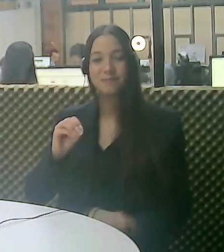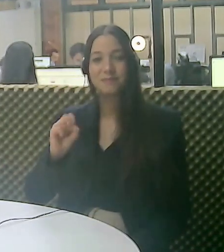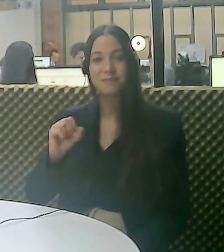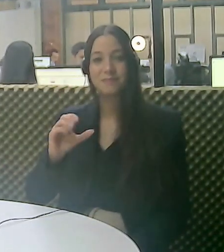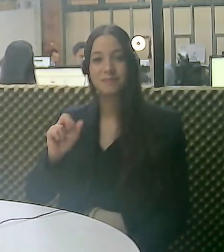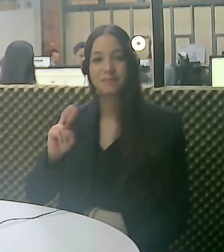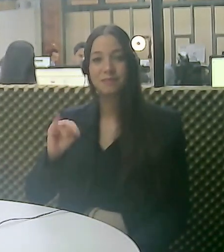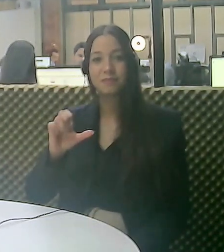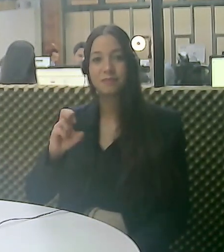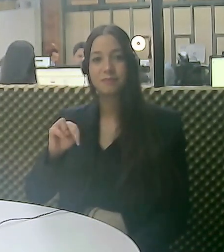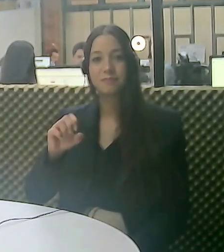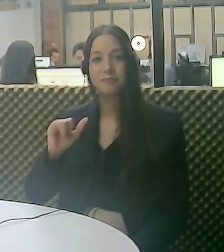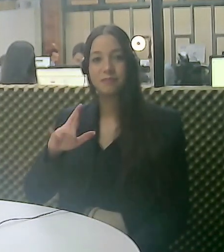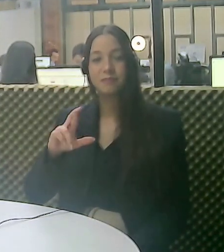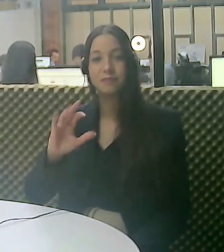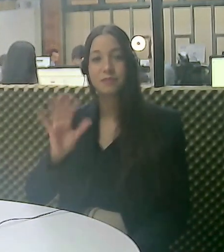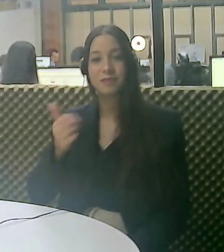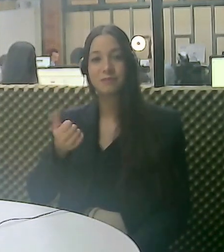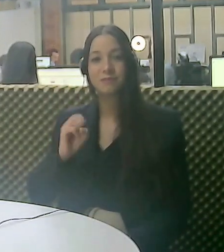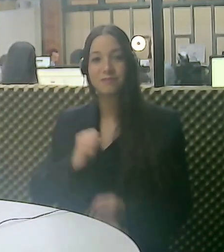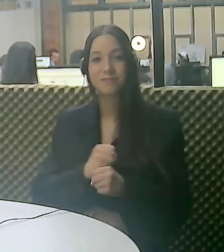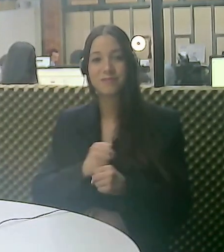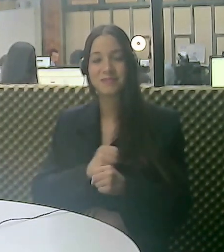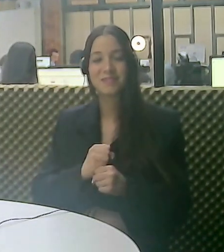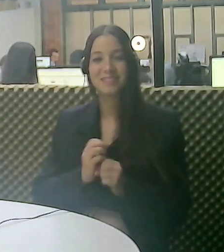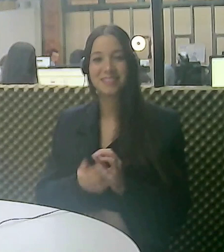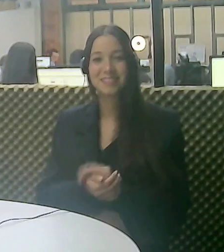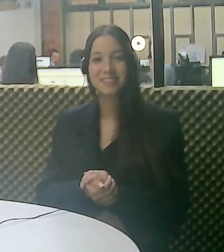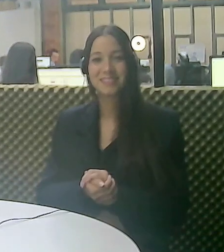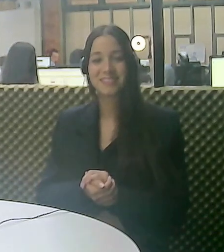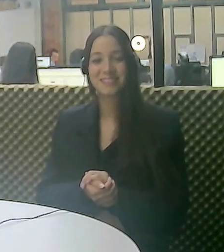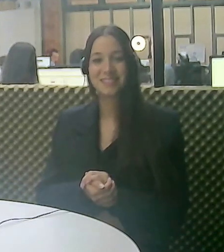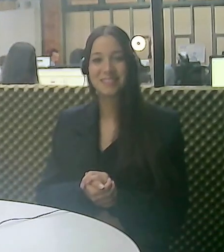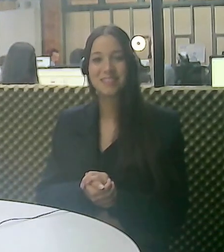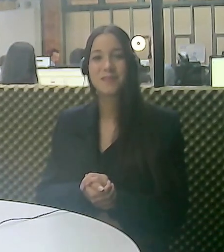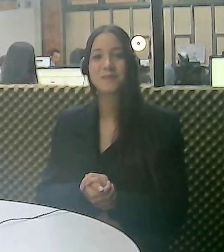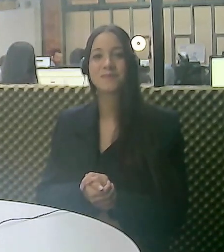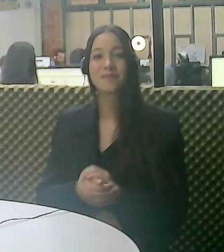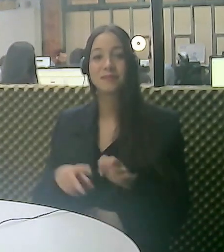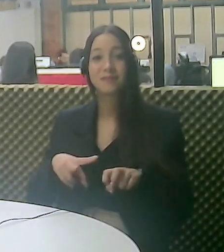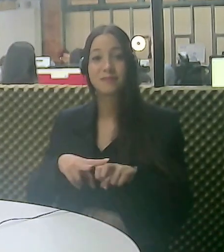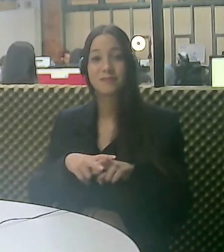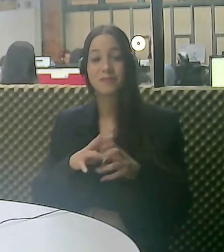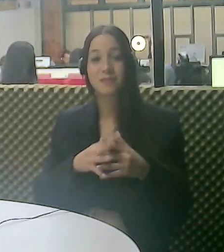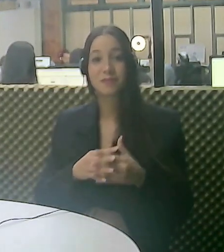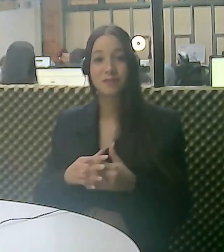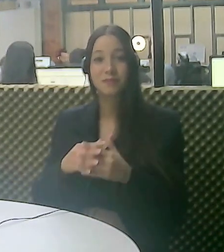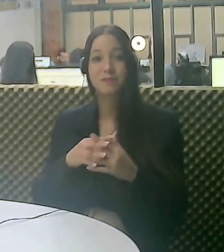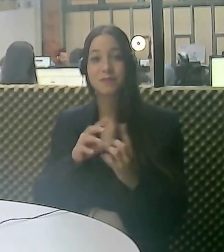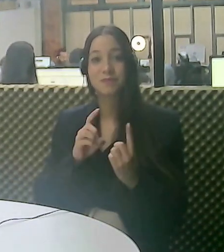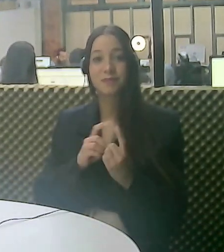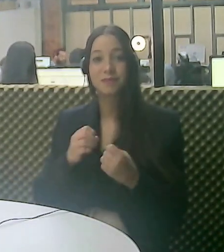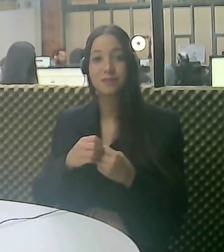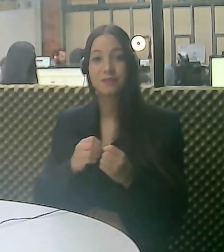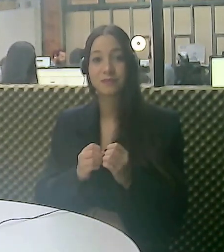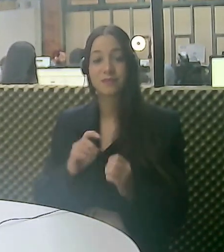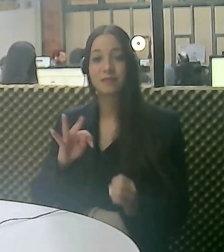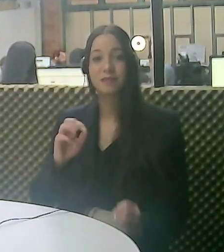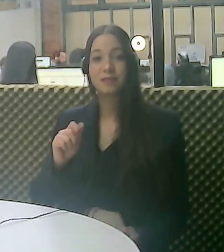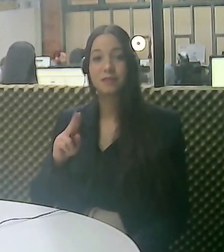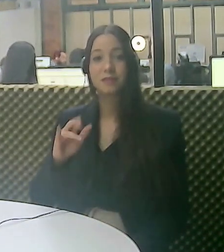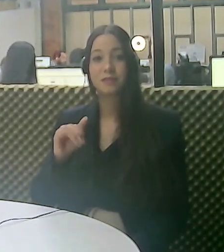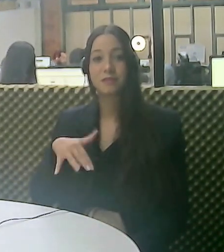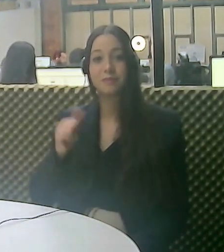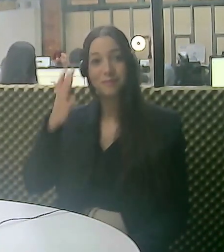Niemeyer completa 10 anos de muitas histórias. E ainda, Castramóvel atenderá distrito de Tapuirama